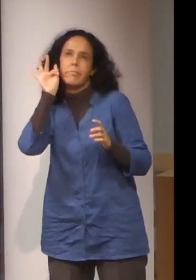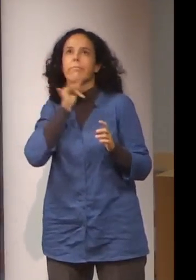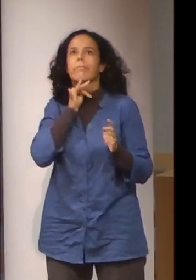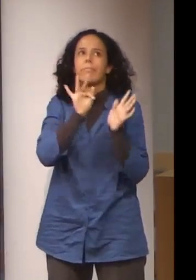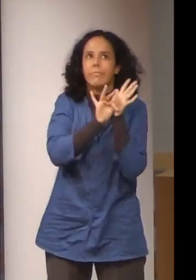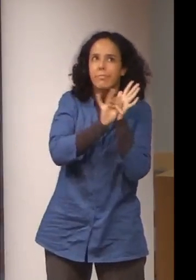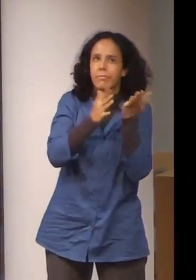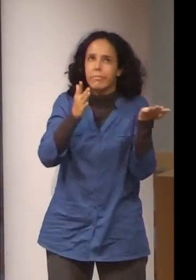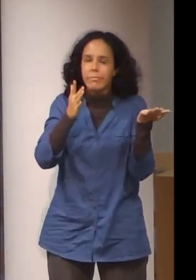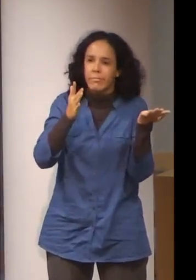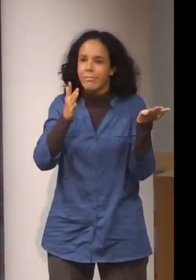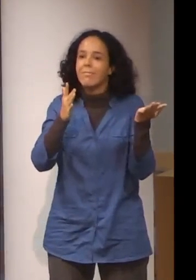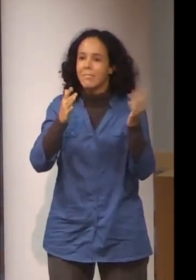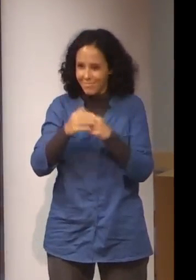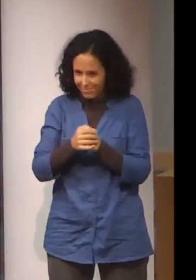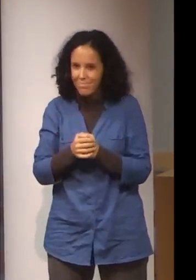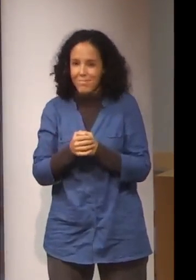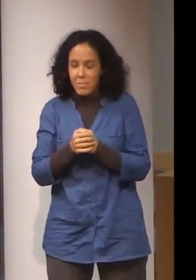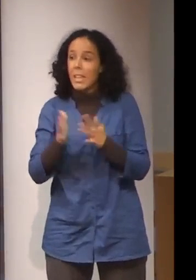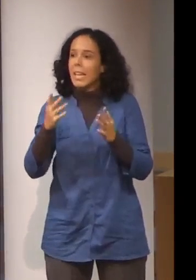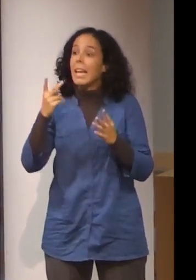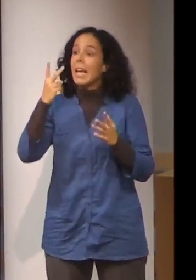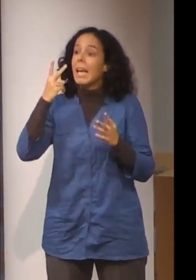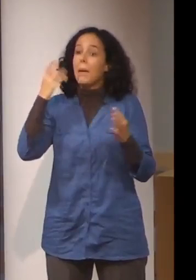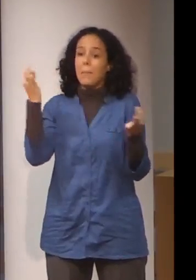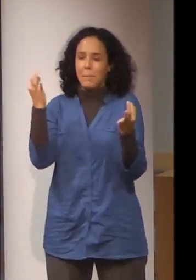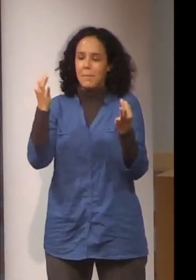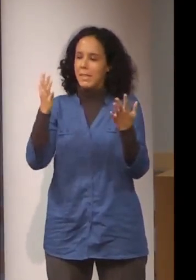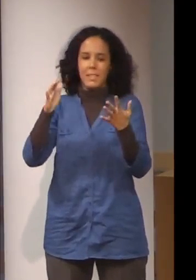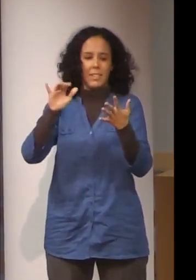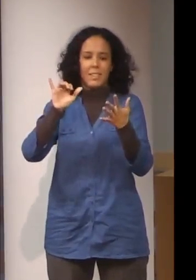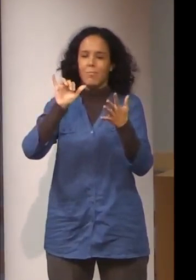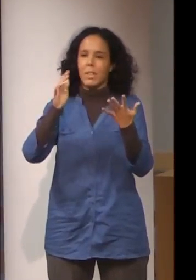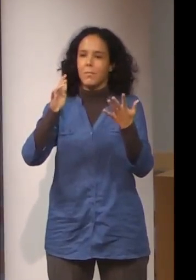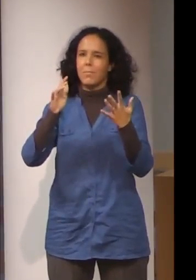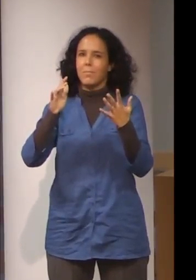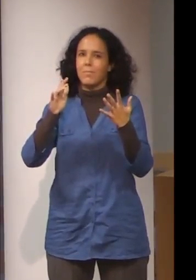Ella trataba el tema de la fonética y fonología.